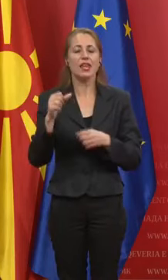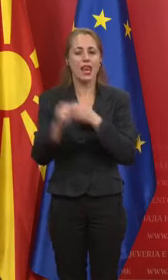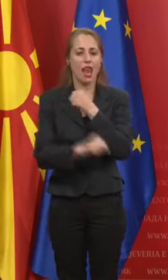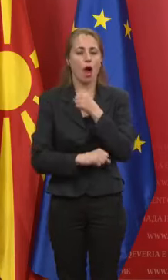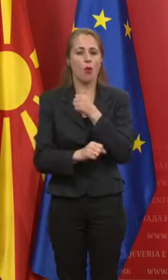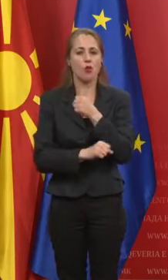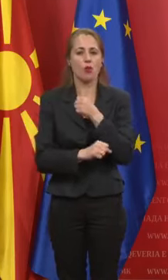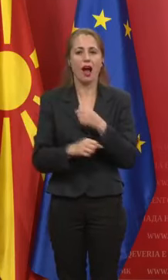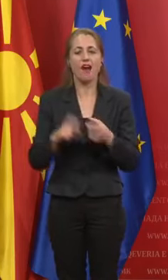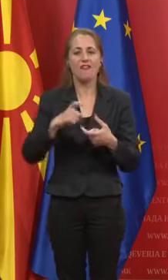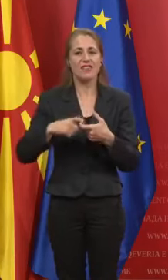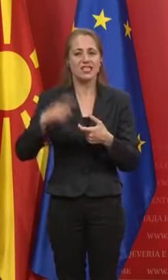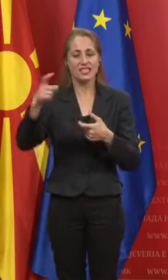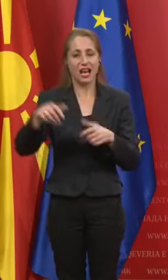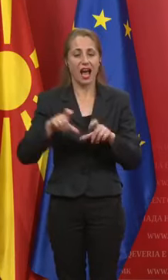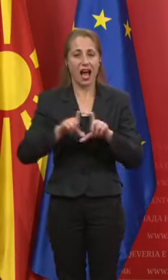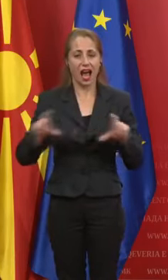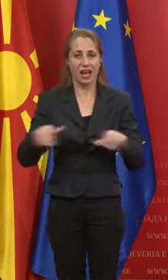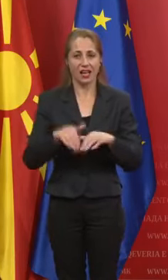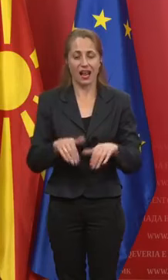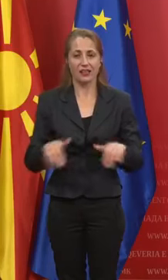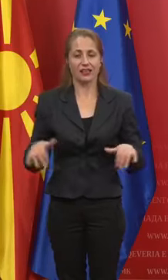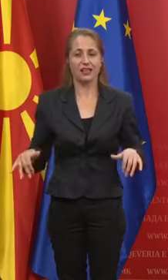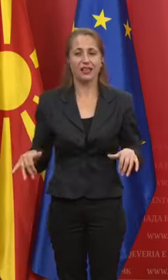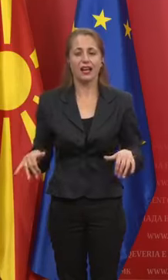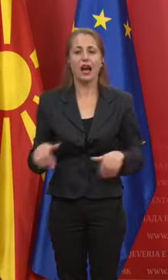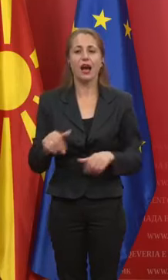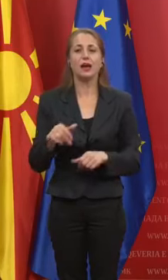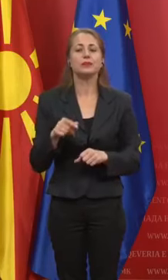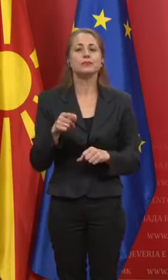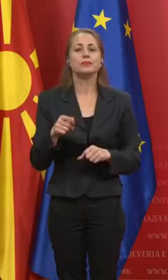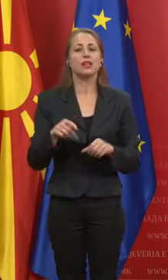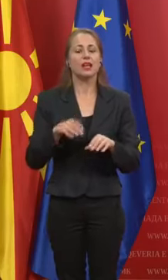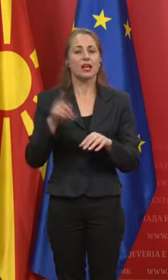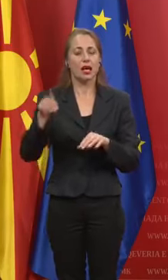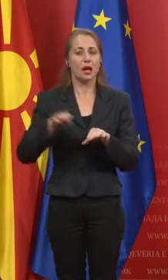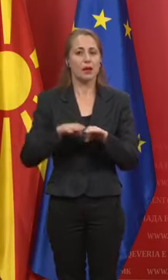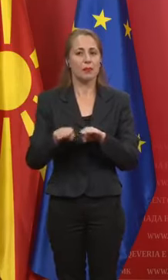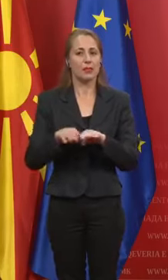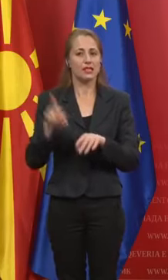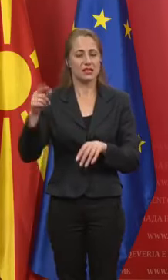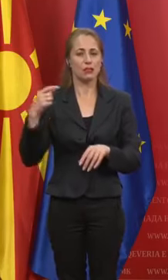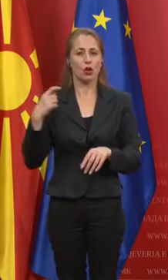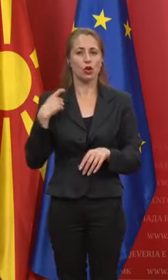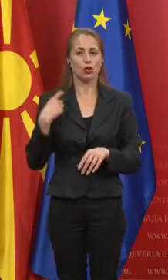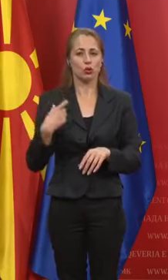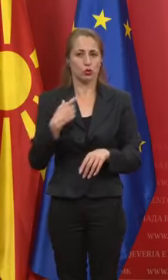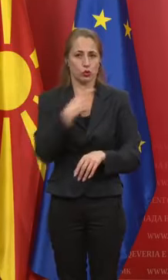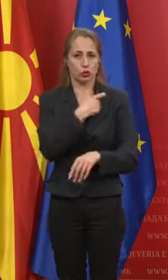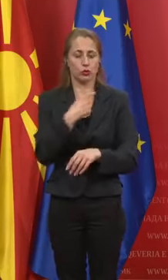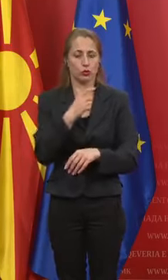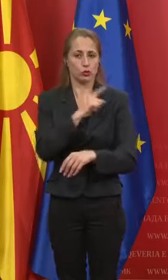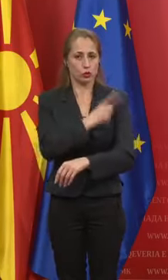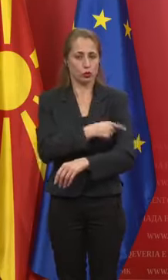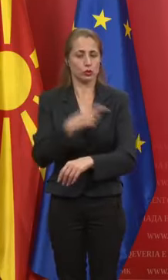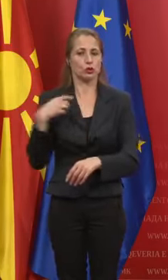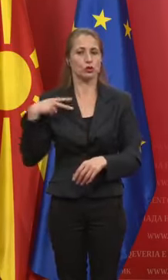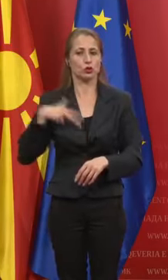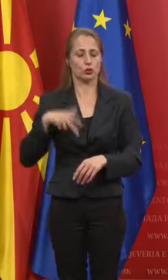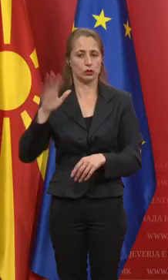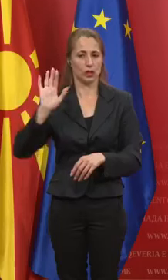завршиме. Во однос на градинките, мислам тоа е повеќе прашање за Министерството за труд и социјална политика, но имам сознание